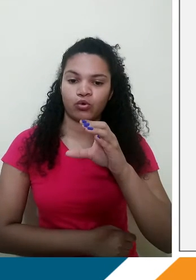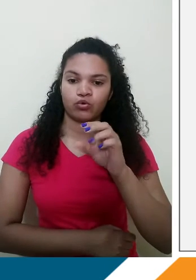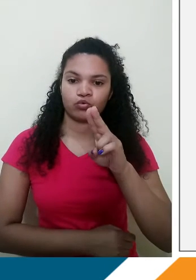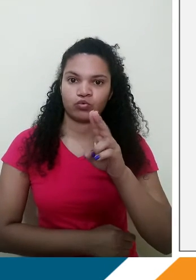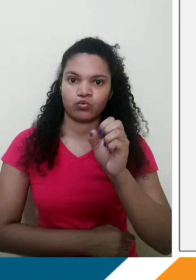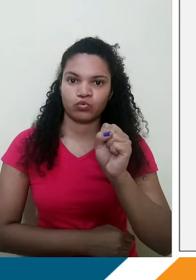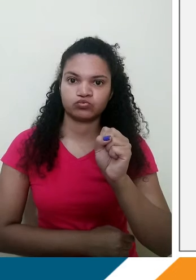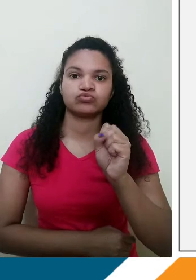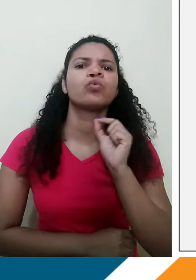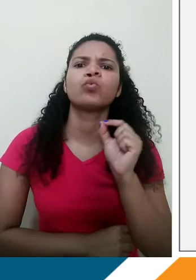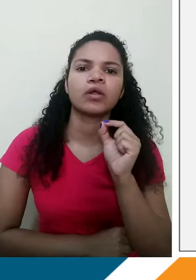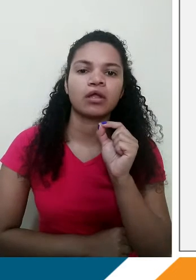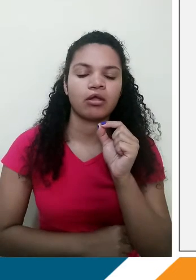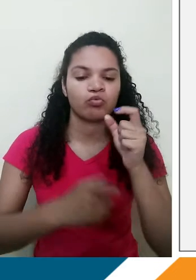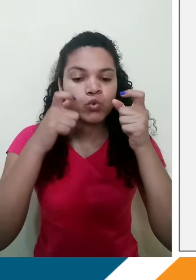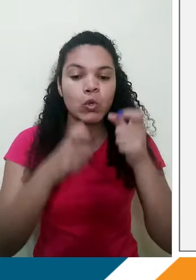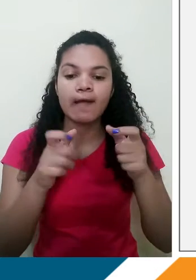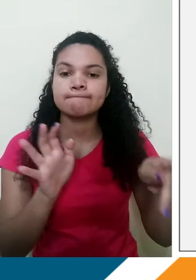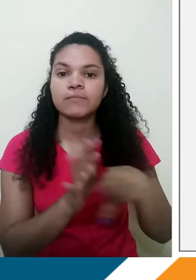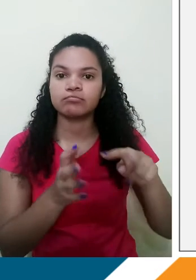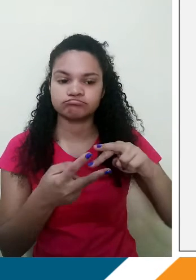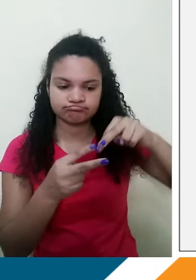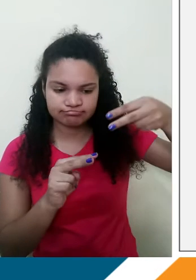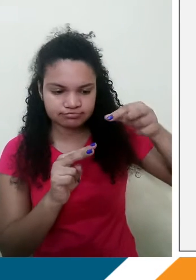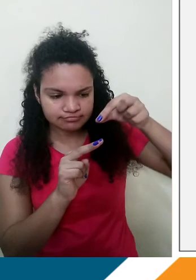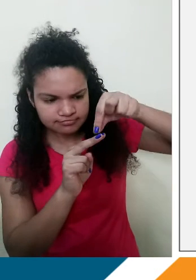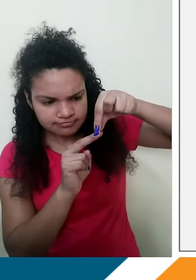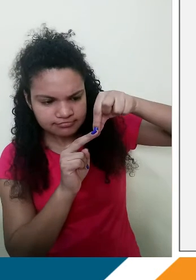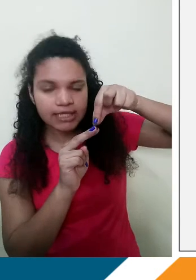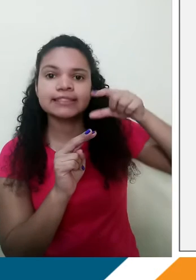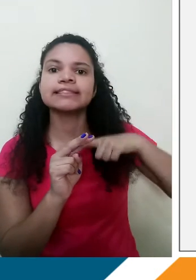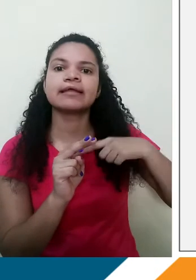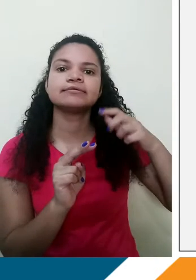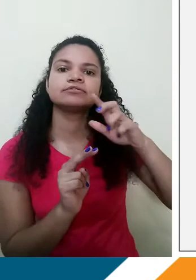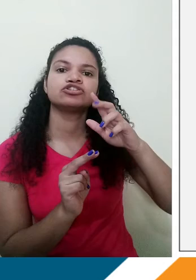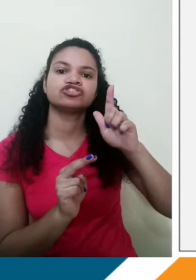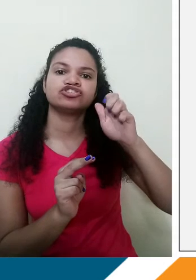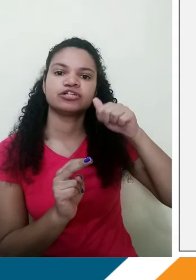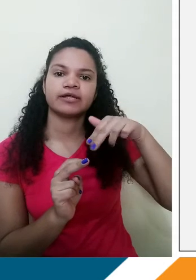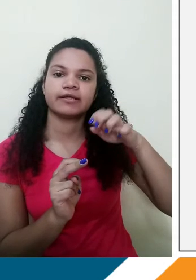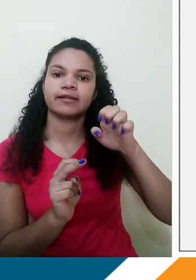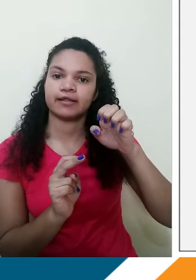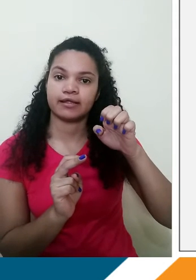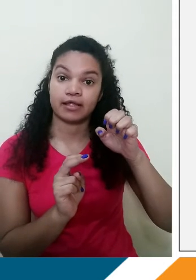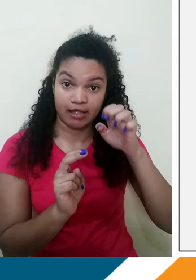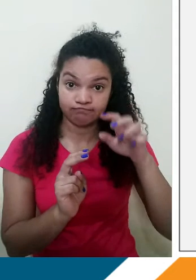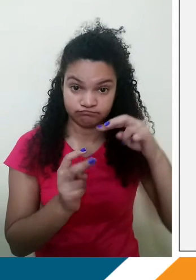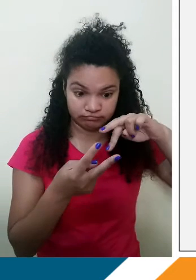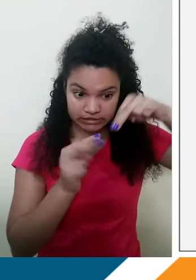está localizado um determinado gene, ou seja, uma sequência de DNA que condiciona uma determinada